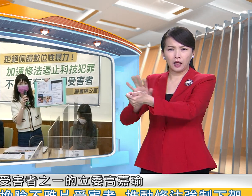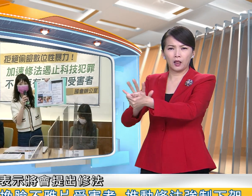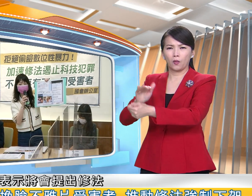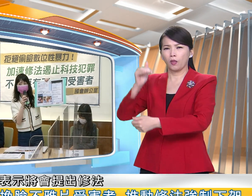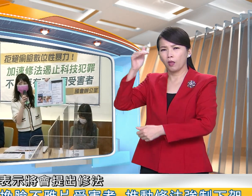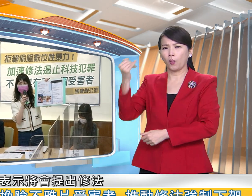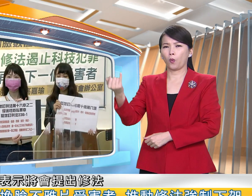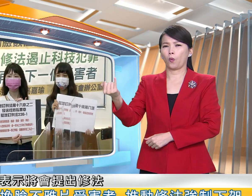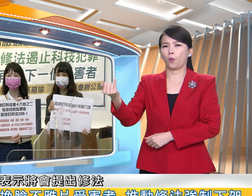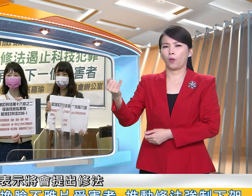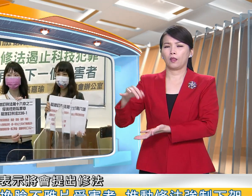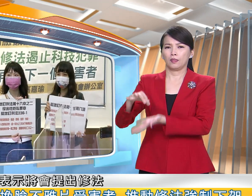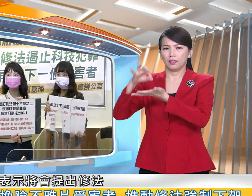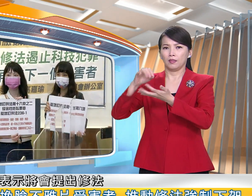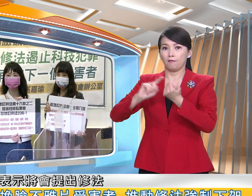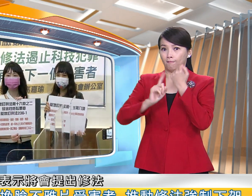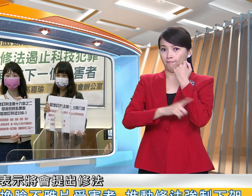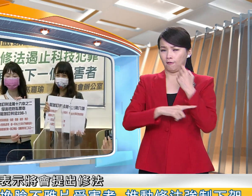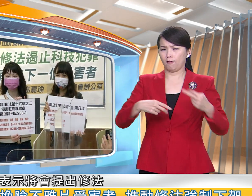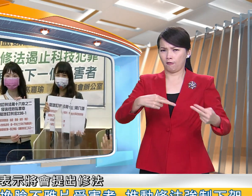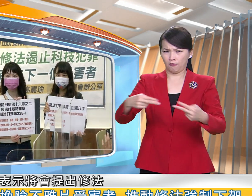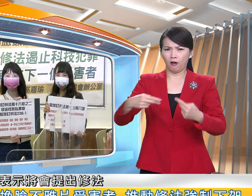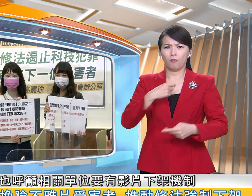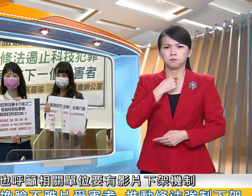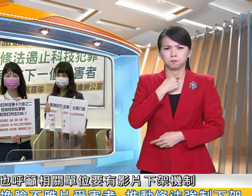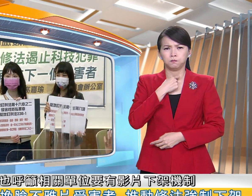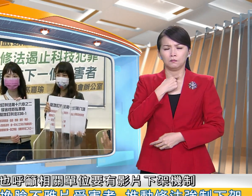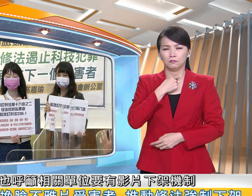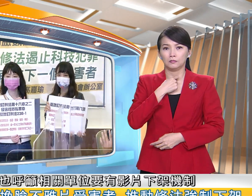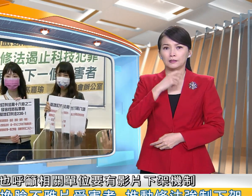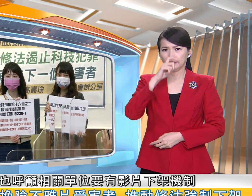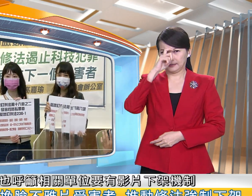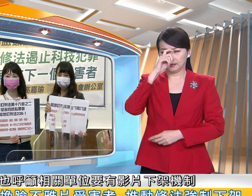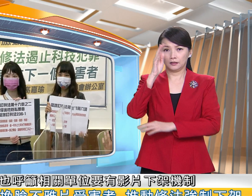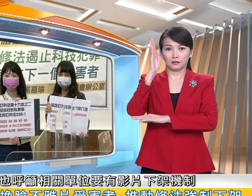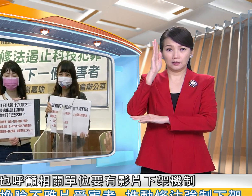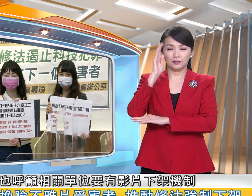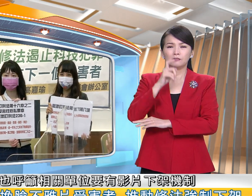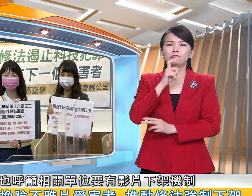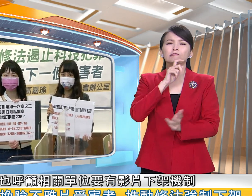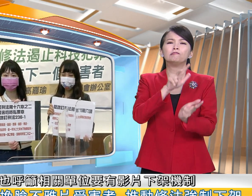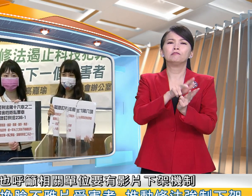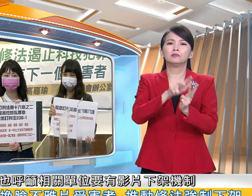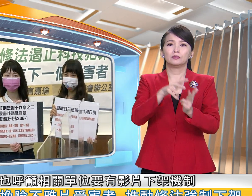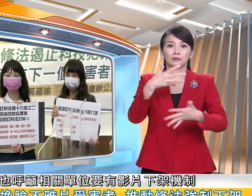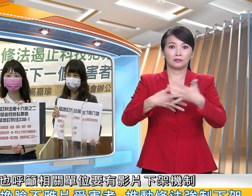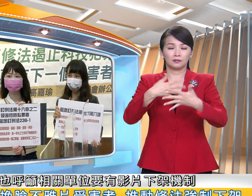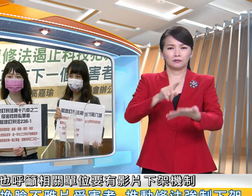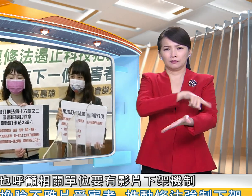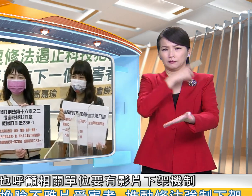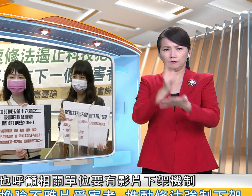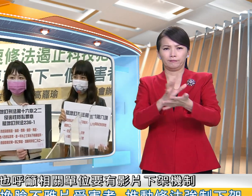示，将会提出修法，也呼吁相关单位 要有影片下架机